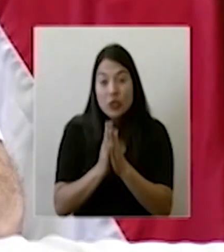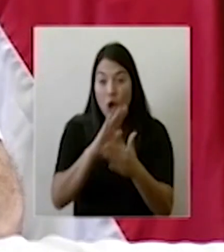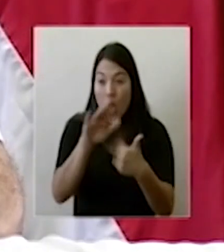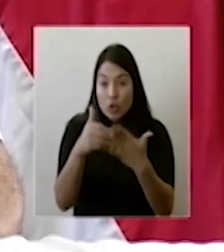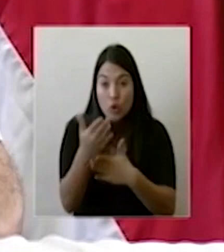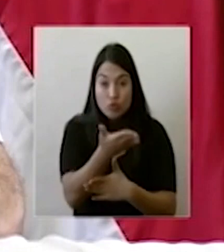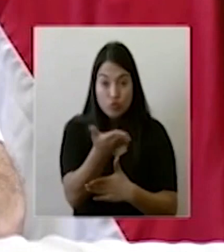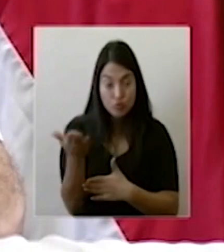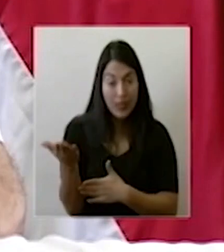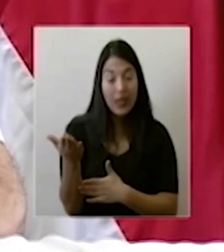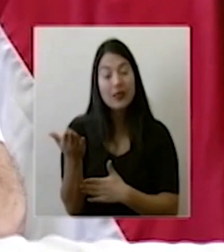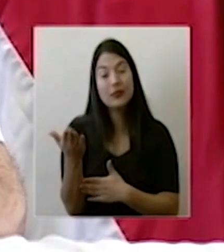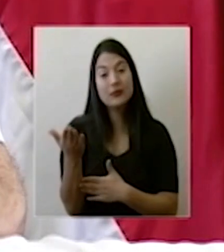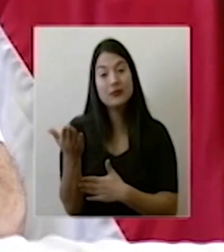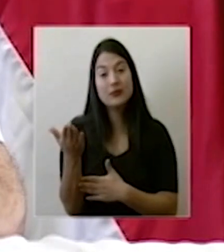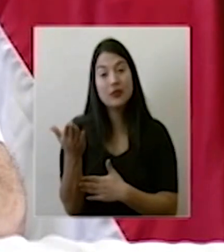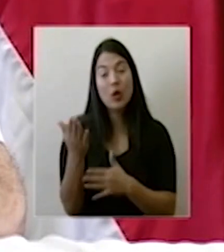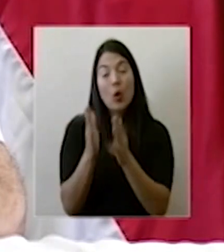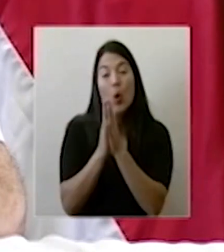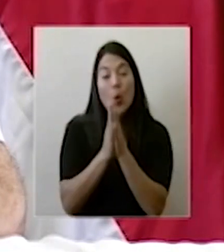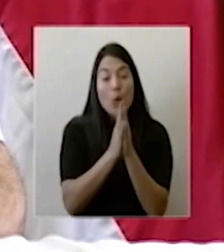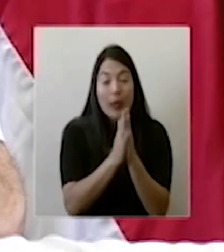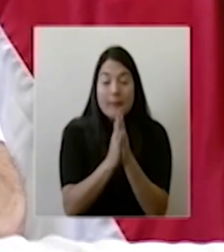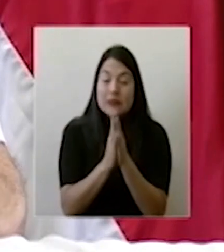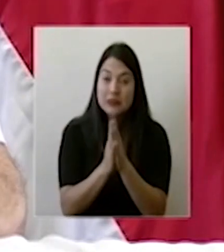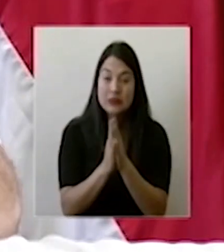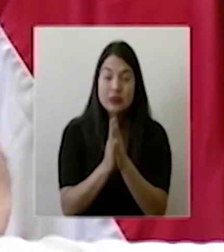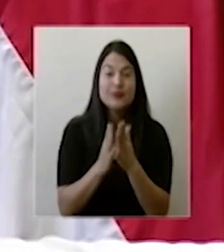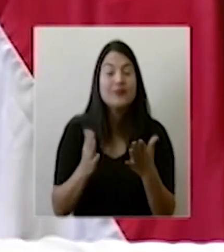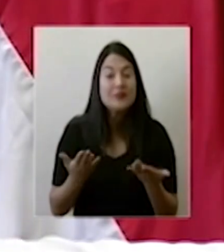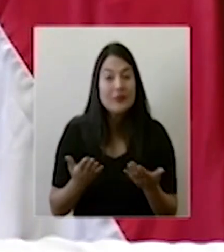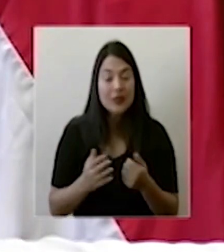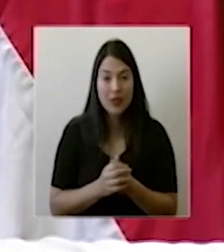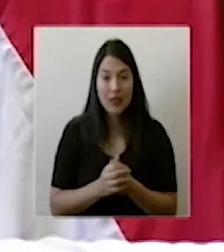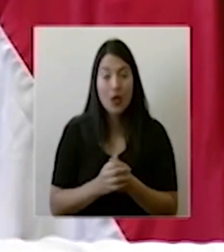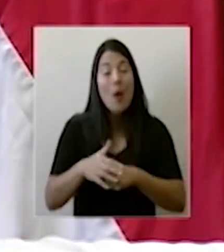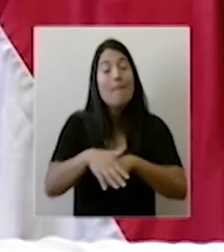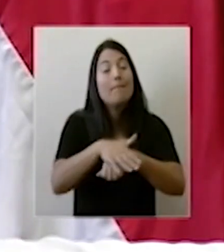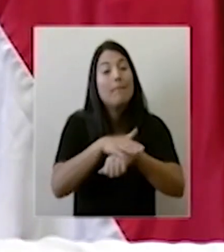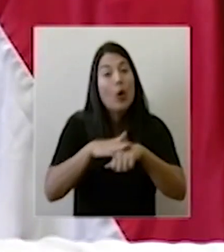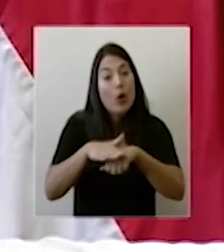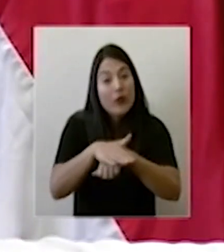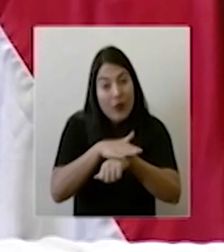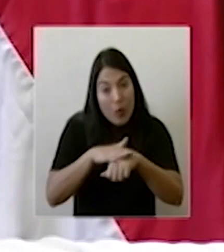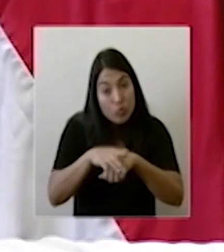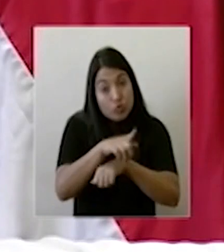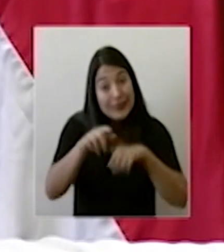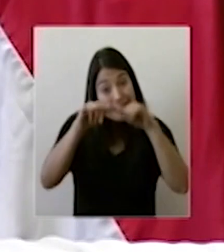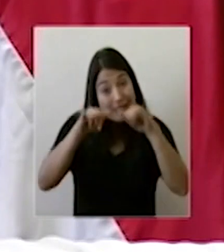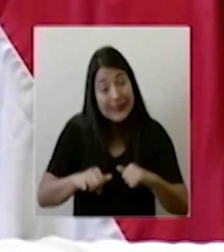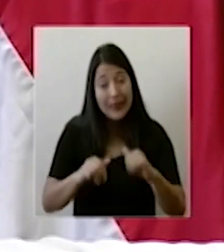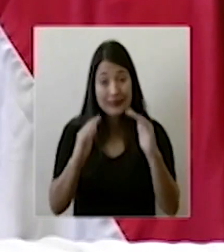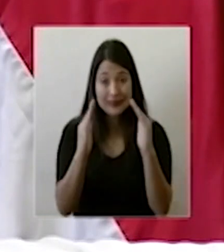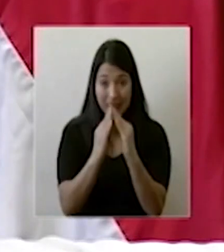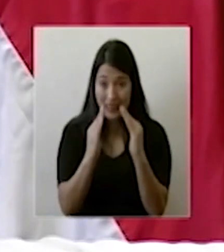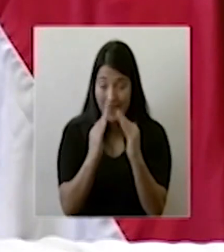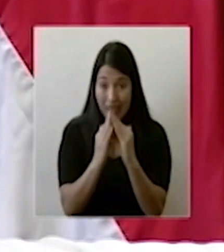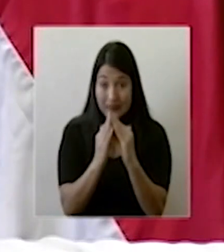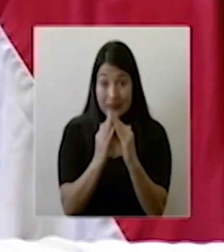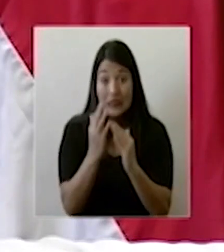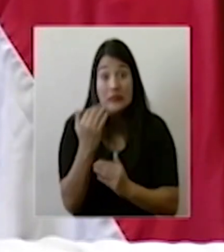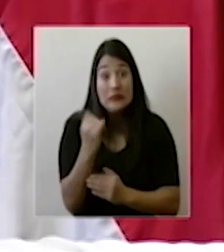y es una petición muy encarecida, de por favor quédese en casa en la medida de lo